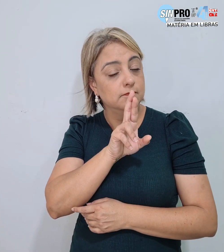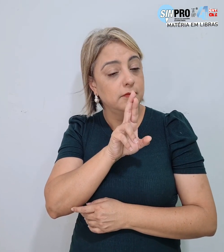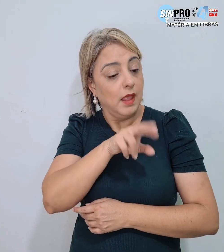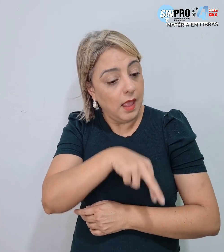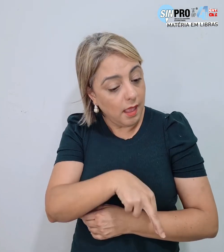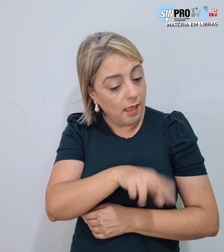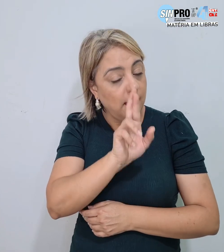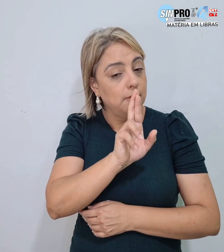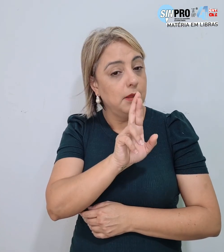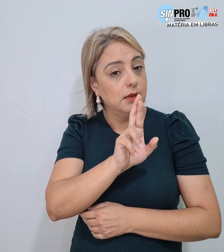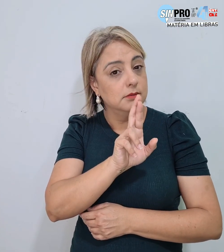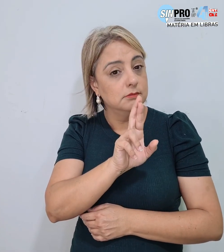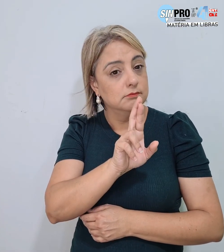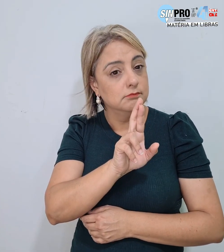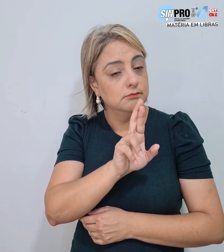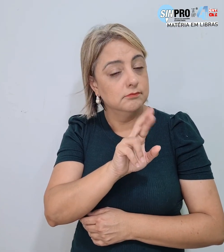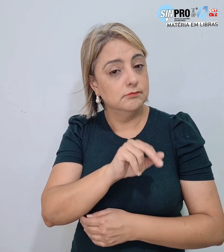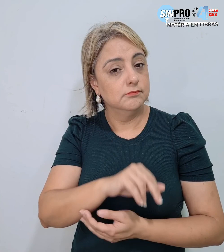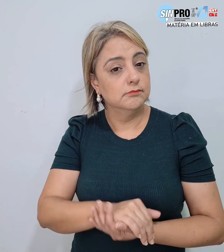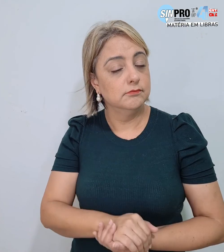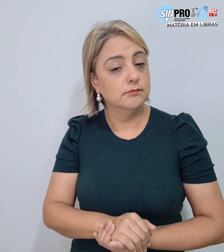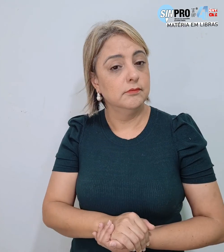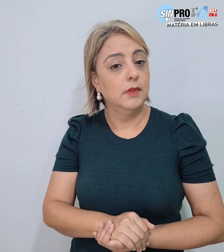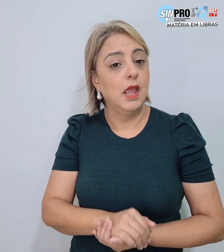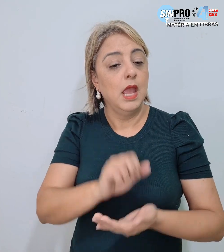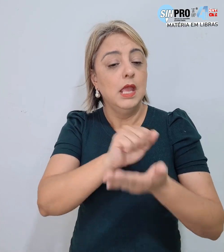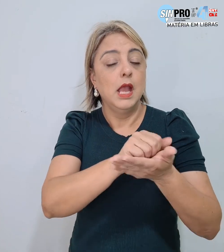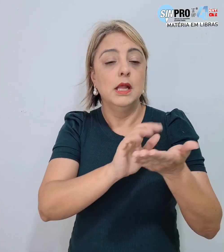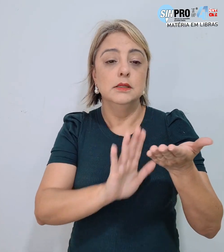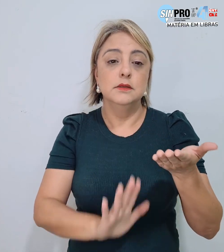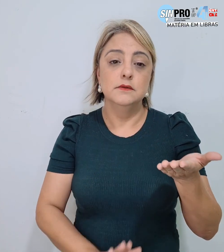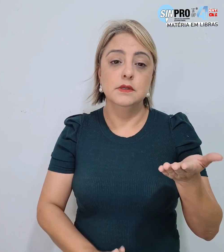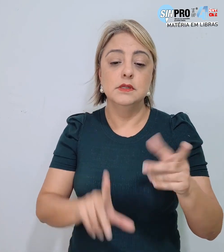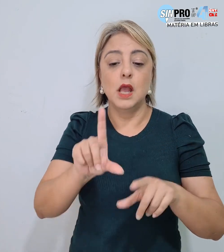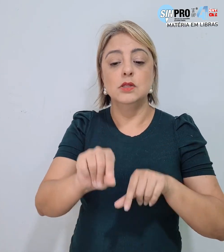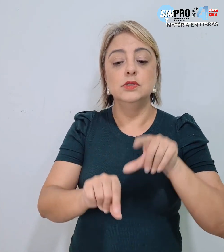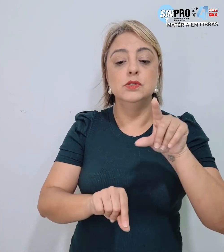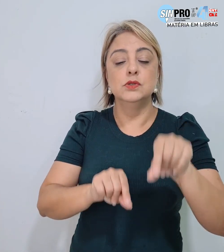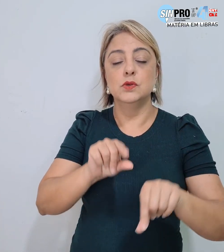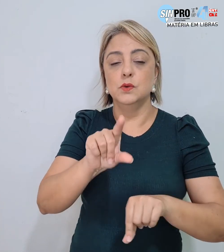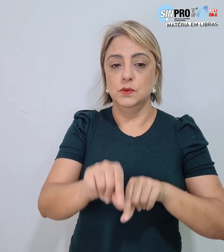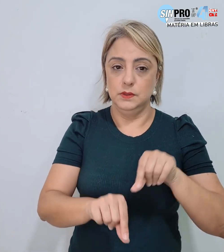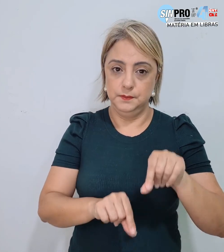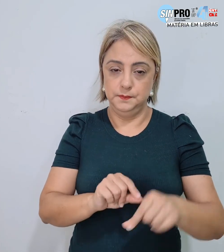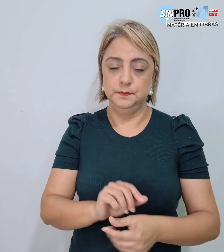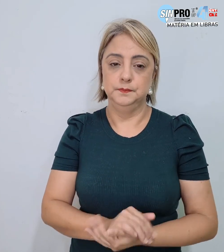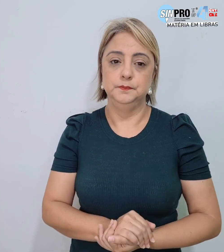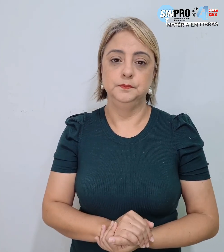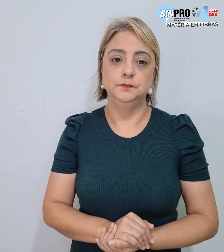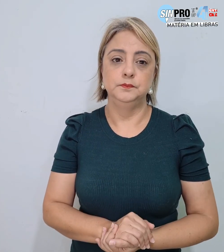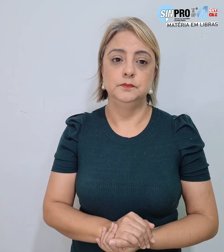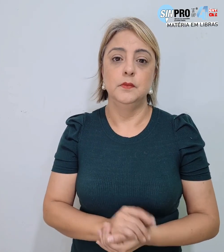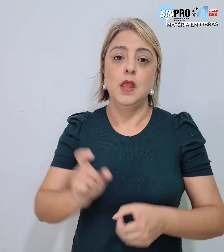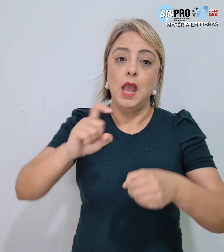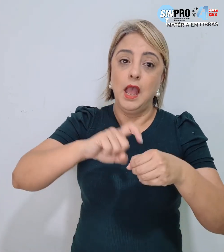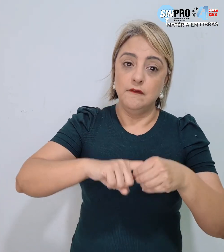a recuperação o e atividades opcionais e o retorno